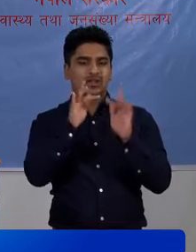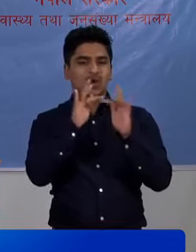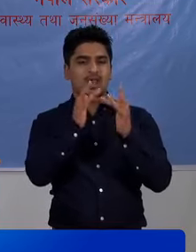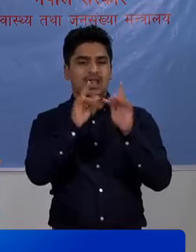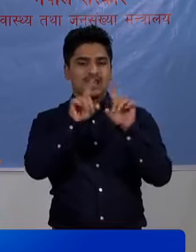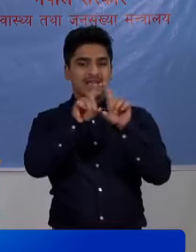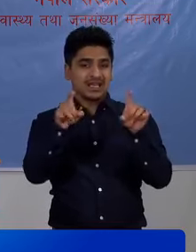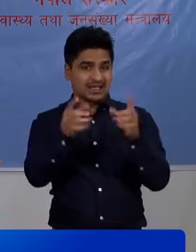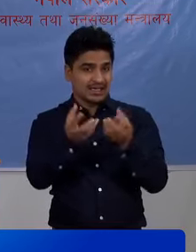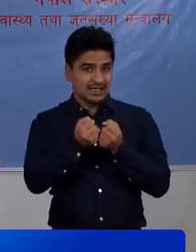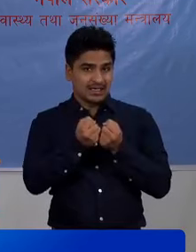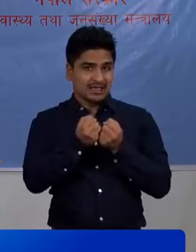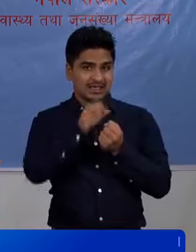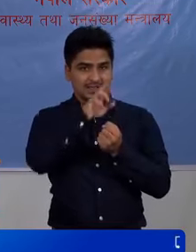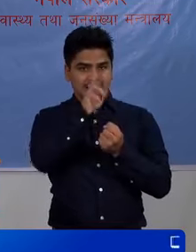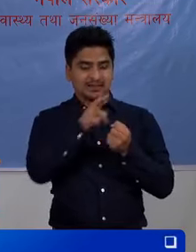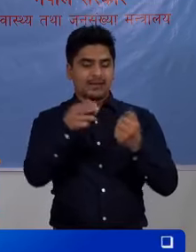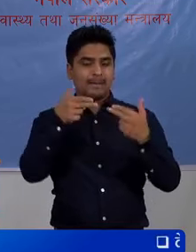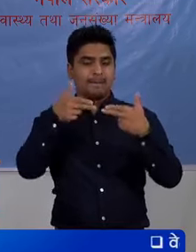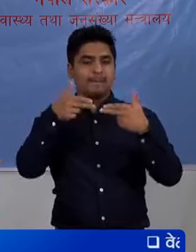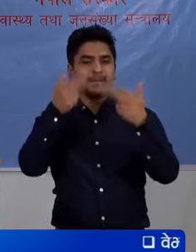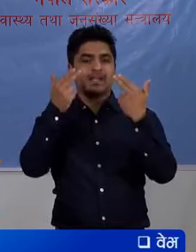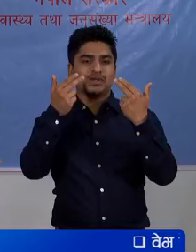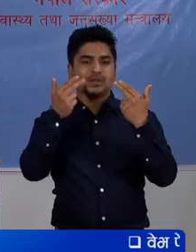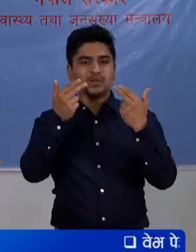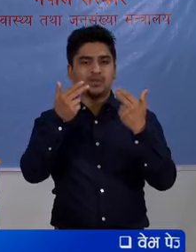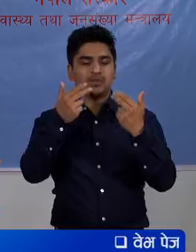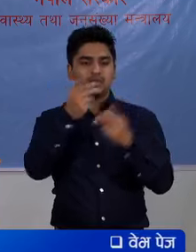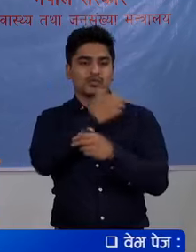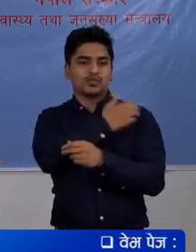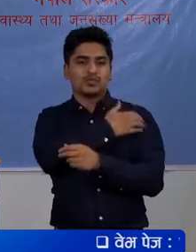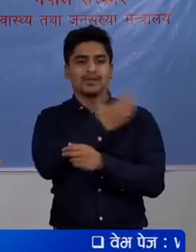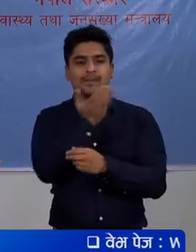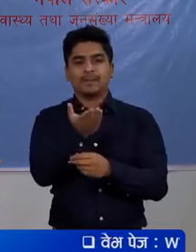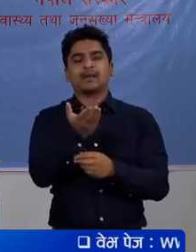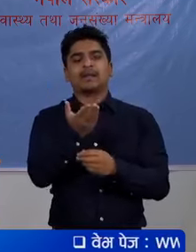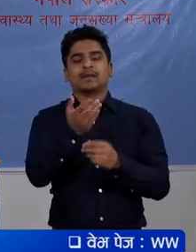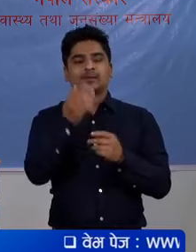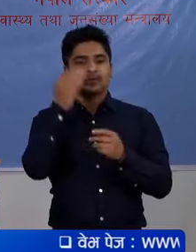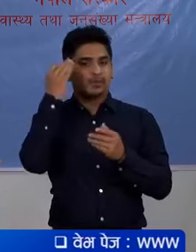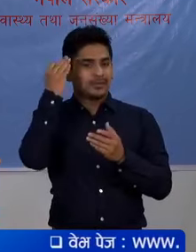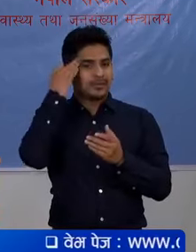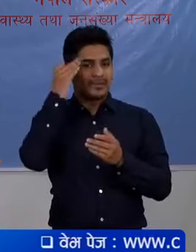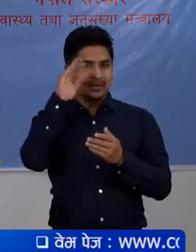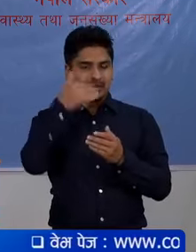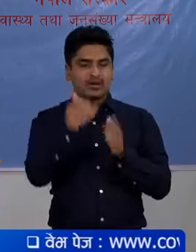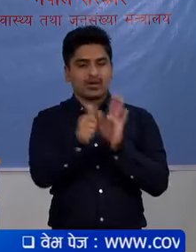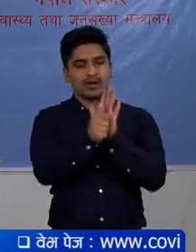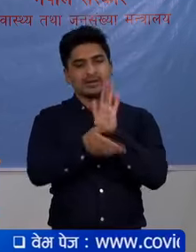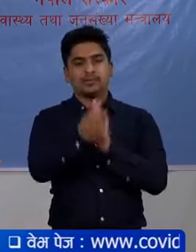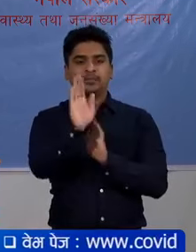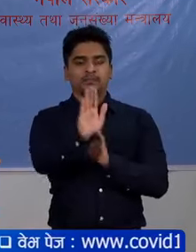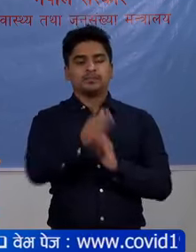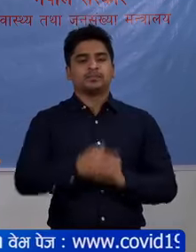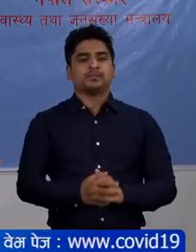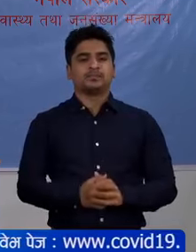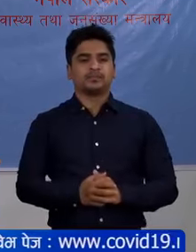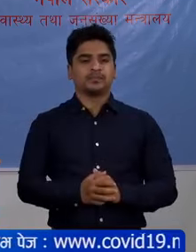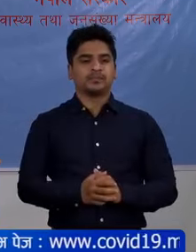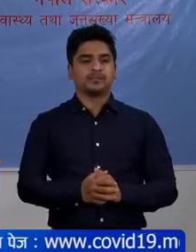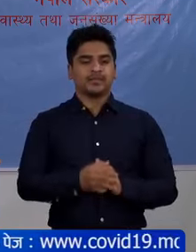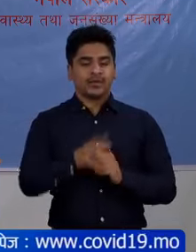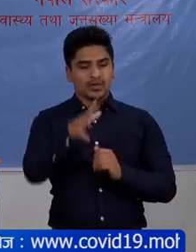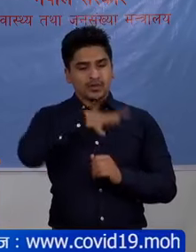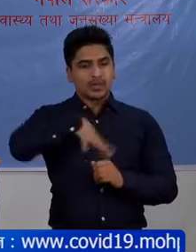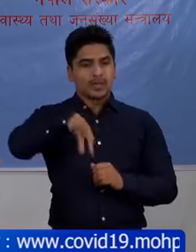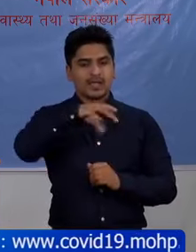टिकेटिंग रा वीडियो कंसल्टेशन को अवधारन लाए अगाड़ी बड़ाई सके का छों रा